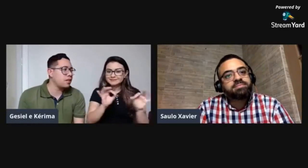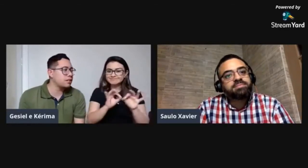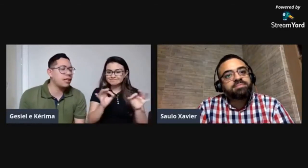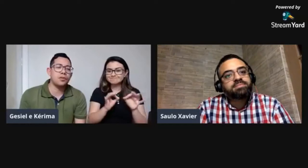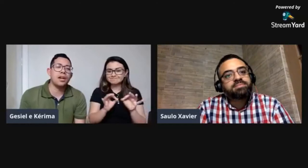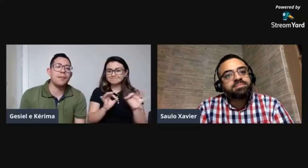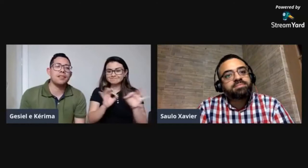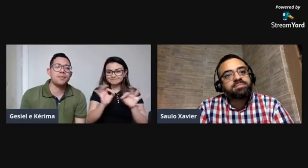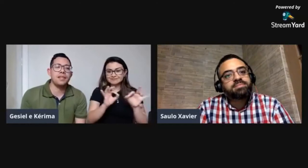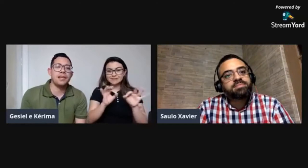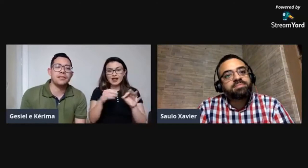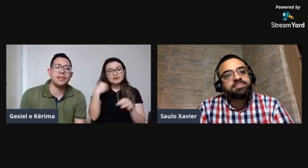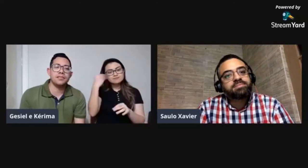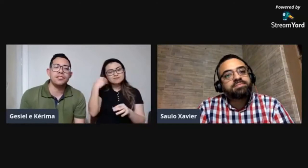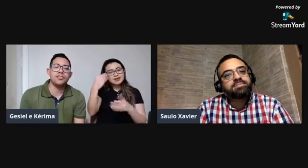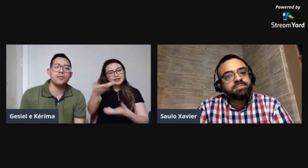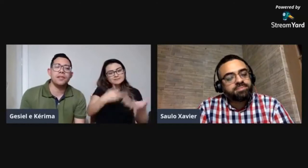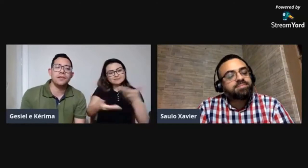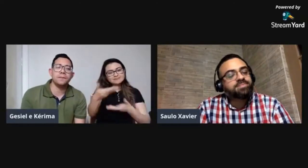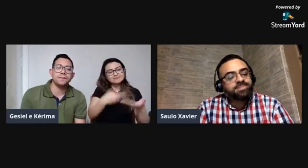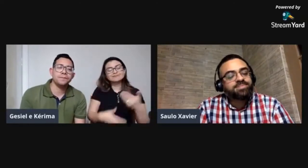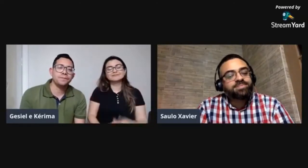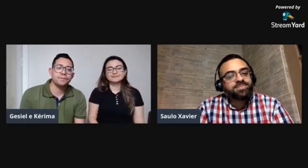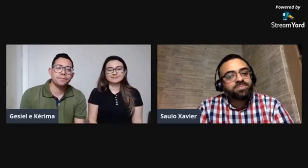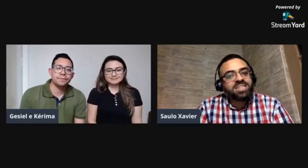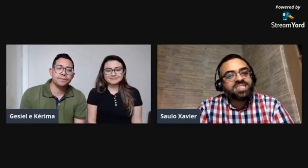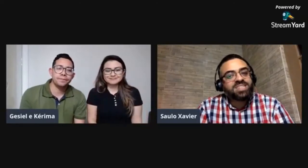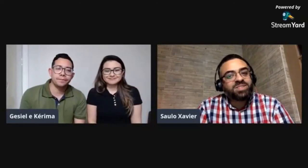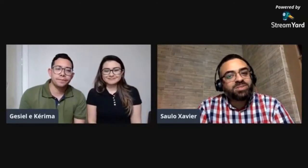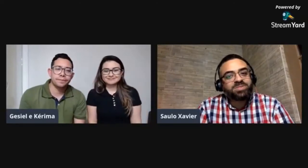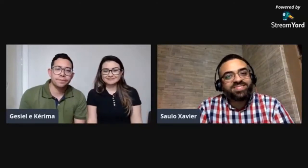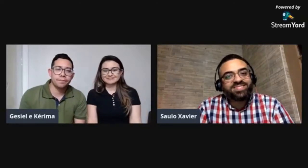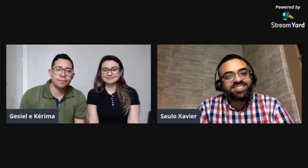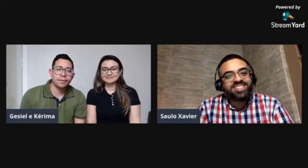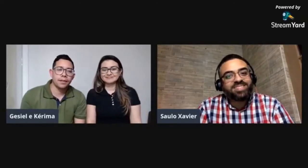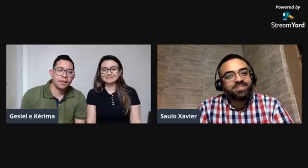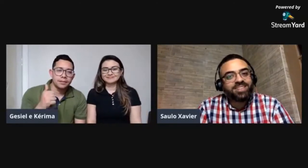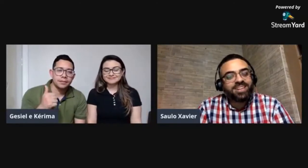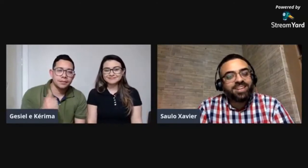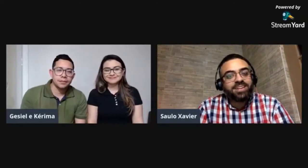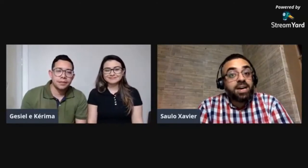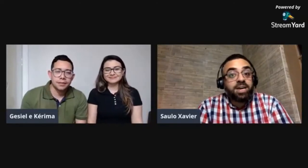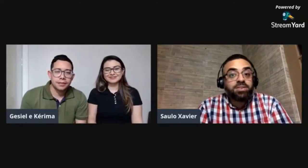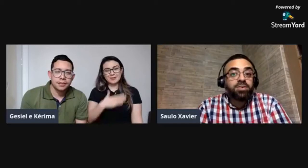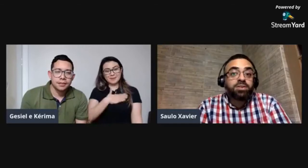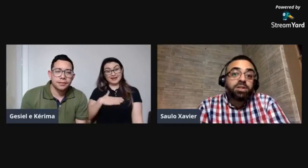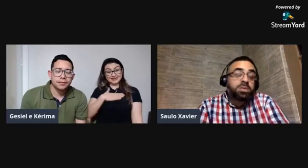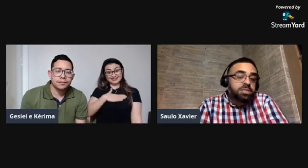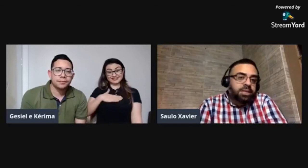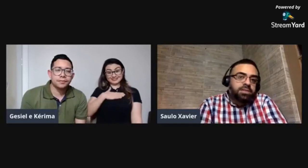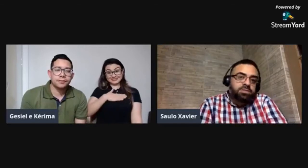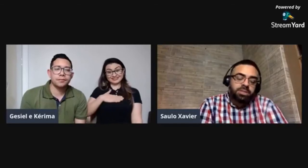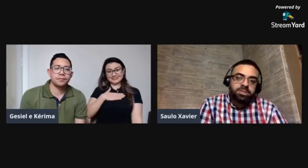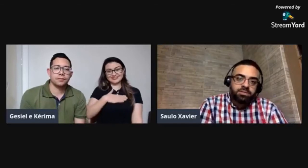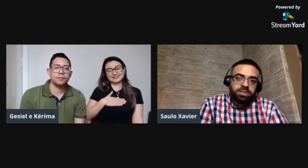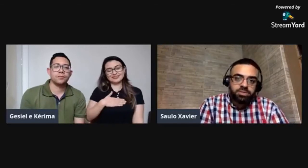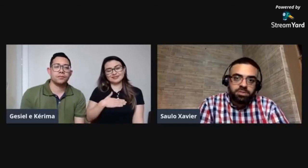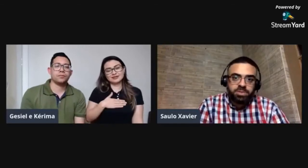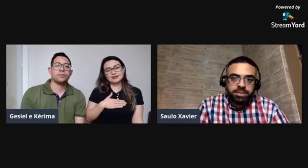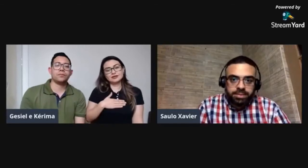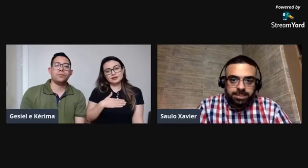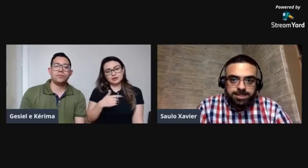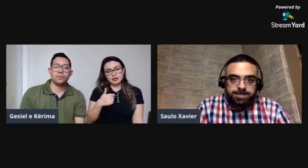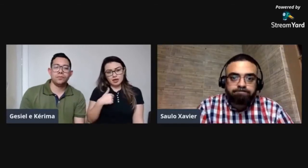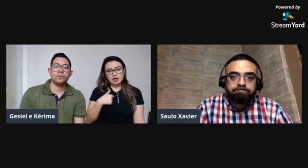para conversar e trocar mais experiência nesse sentido aí. Prazer enorme. Vai ser muito legal. Eu tenho ministrado sobre isso